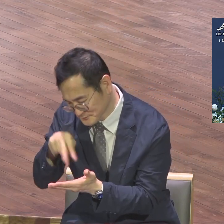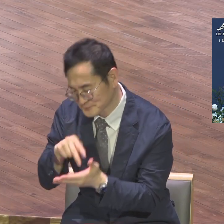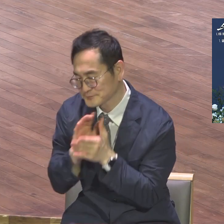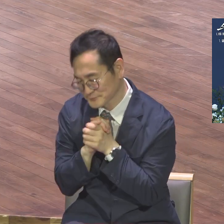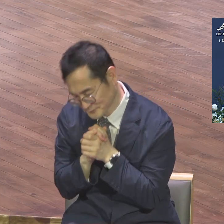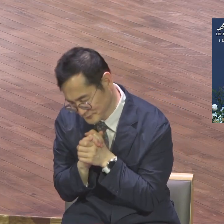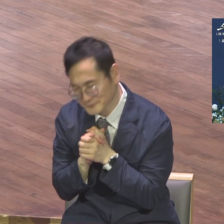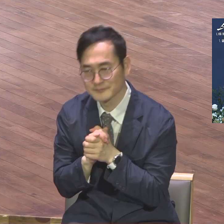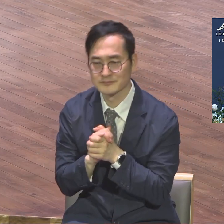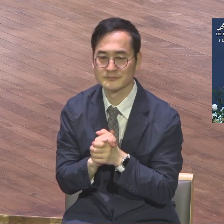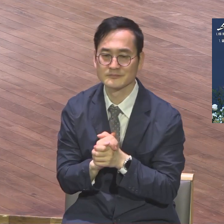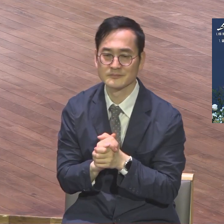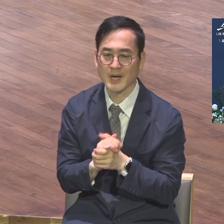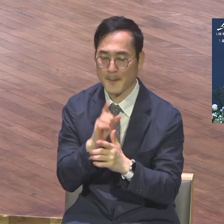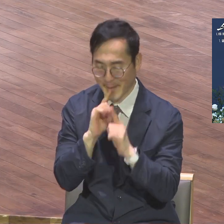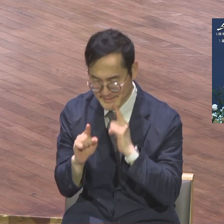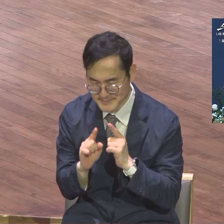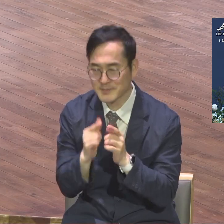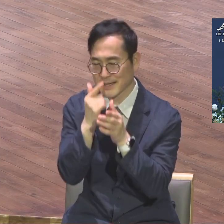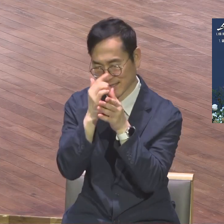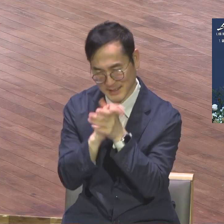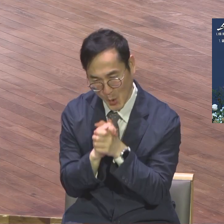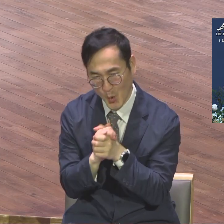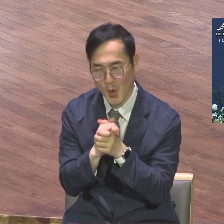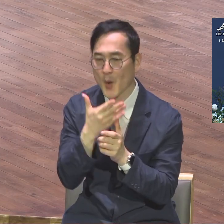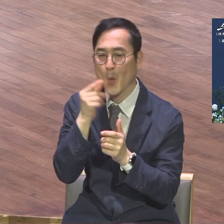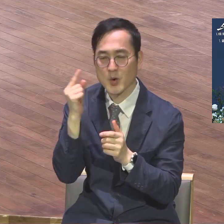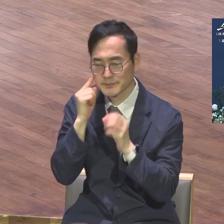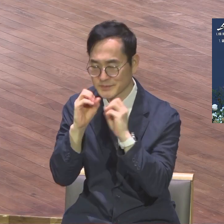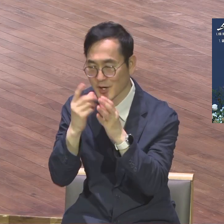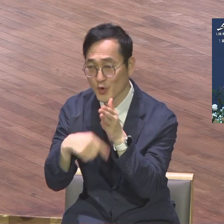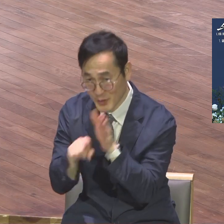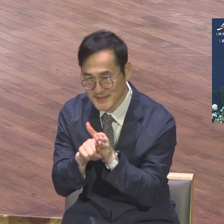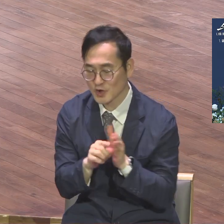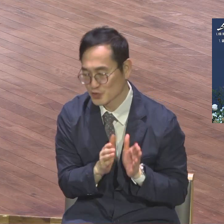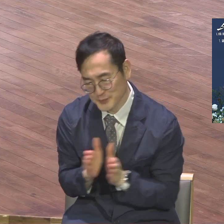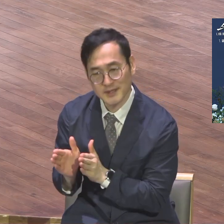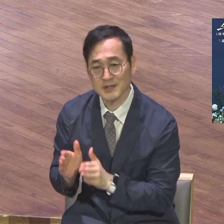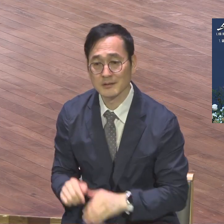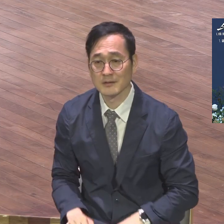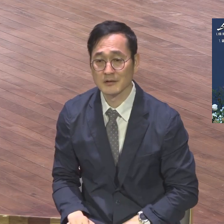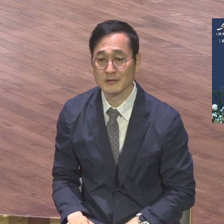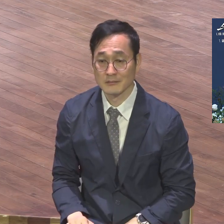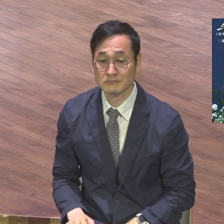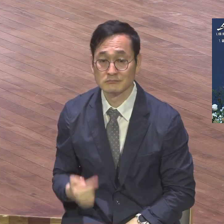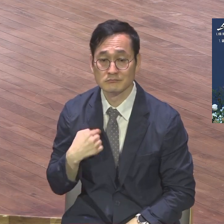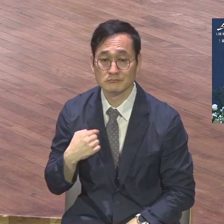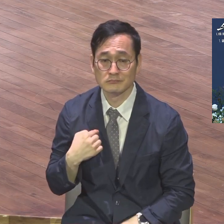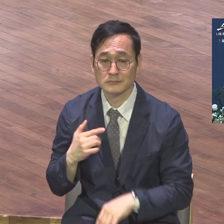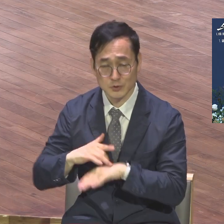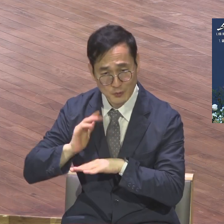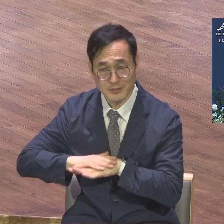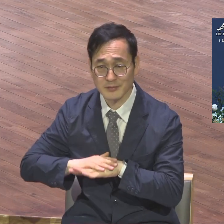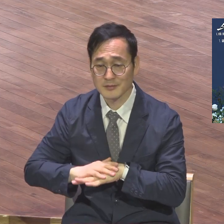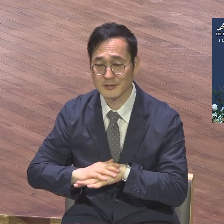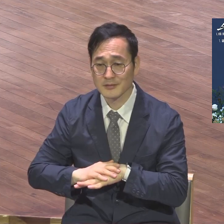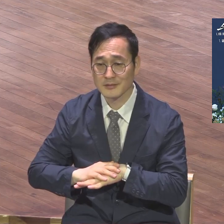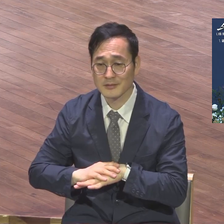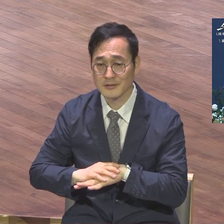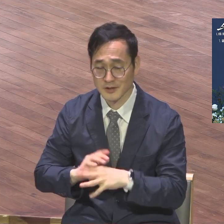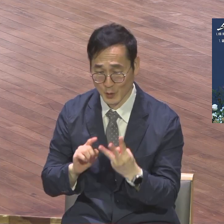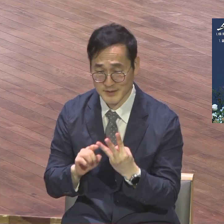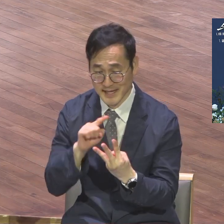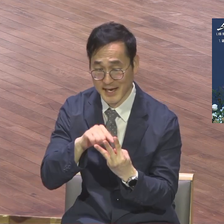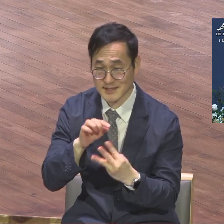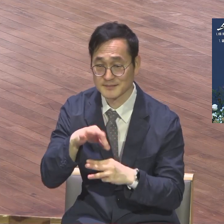오늘의 말씀, 오늘의 기도, 그리고 복음 증거를 위해서 말씀 준비. 그게 다예요. 여러분 세 가지 점검해 보시기